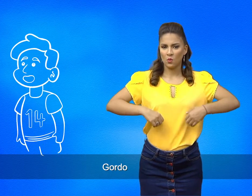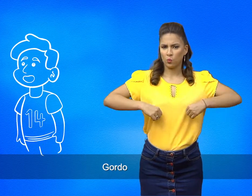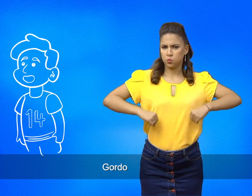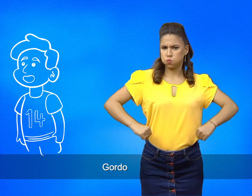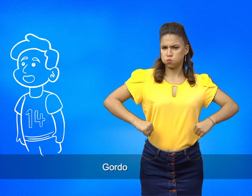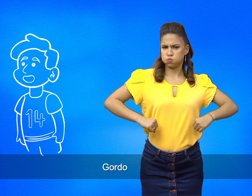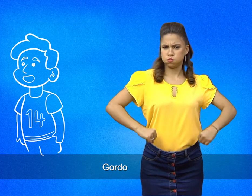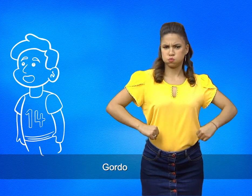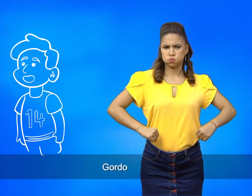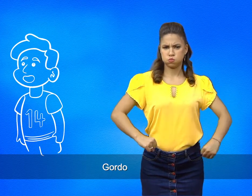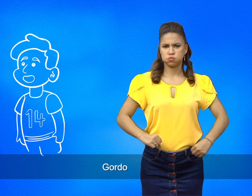gordo